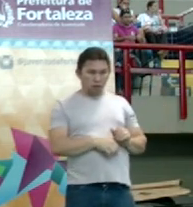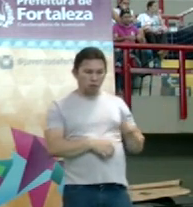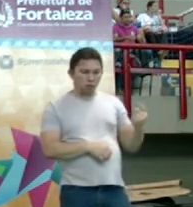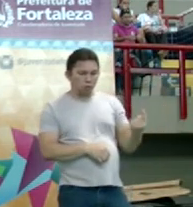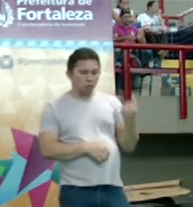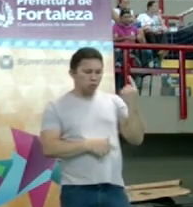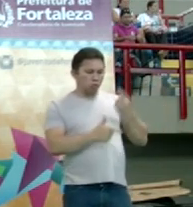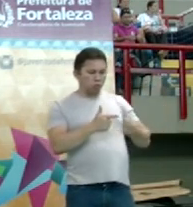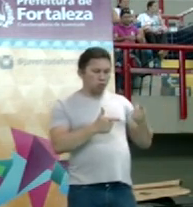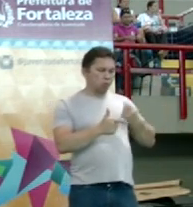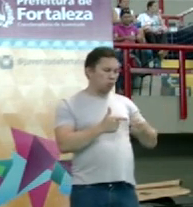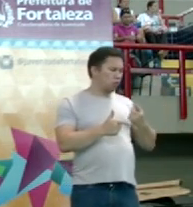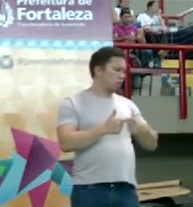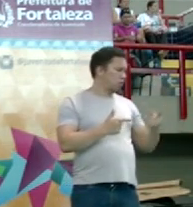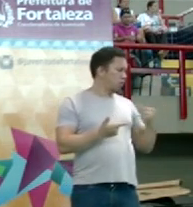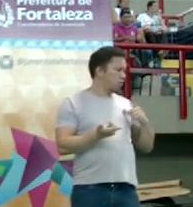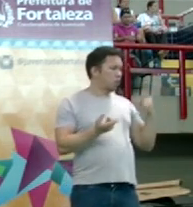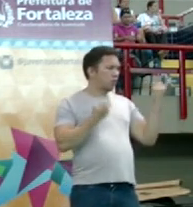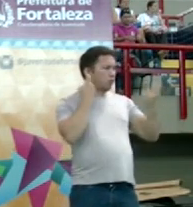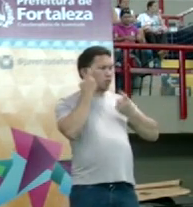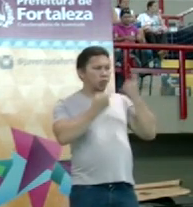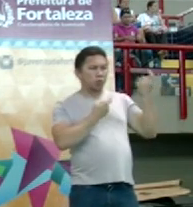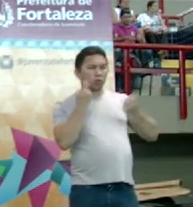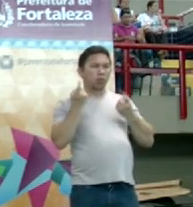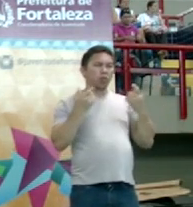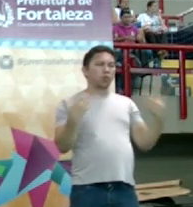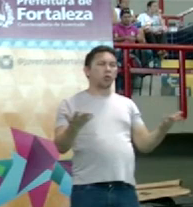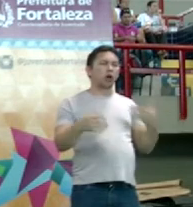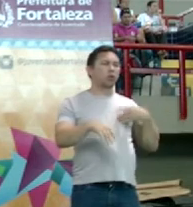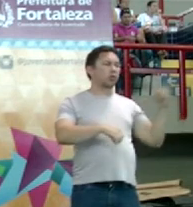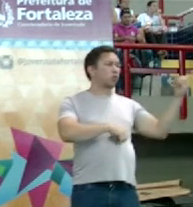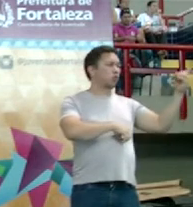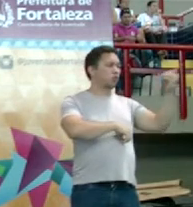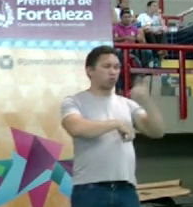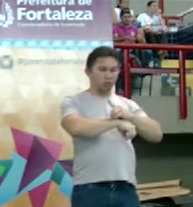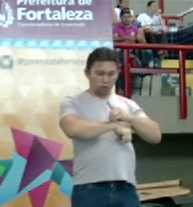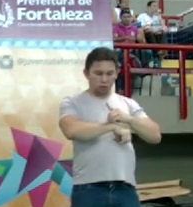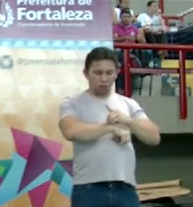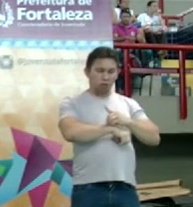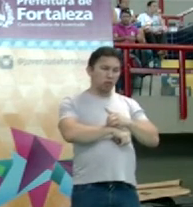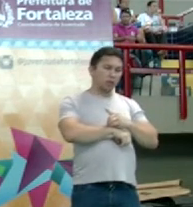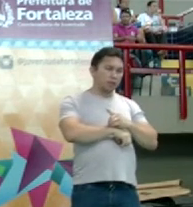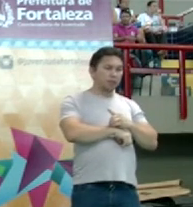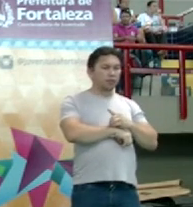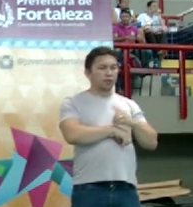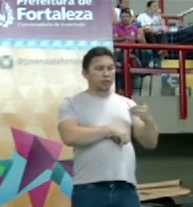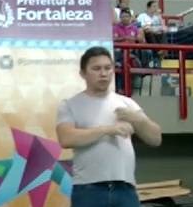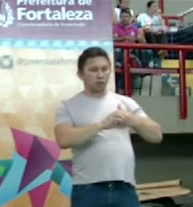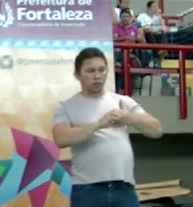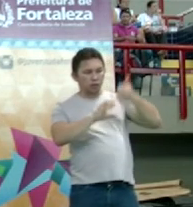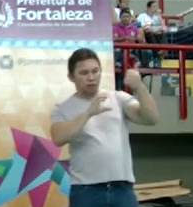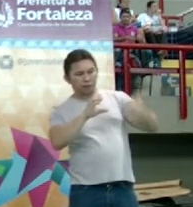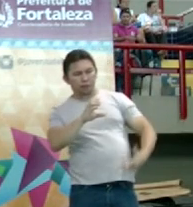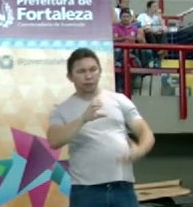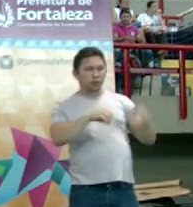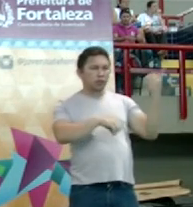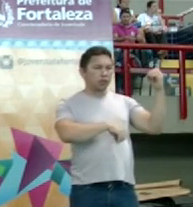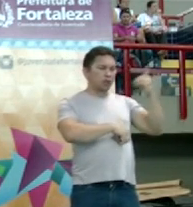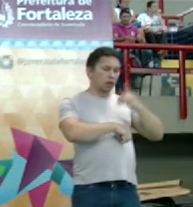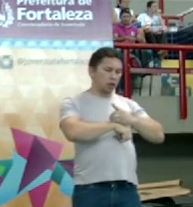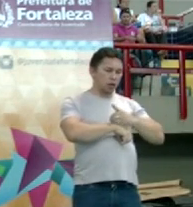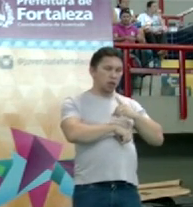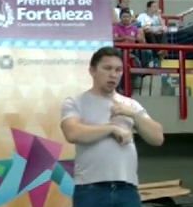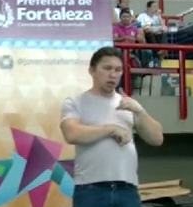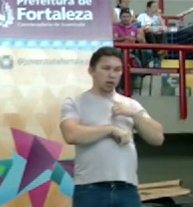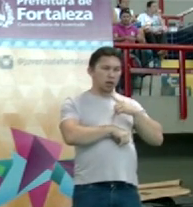dos problemas que tem levado à preocupação, se o tema fosse dengue, e você diz que uma das características da dengue é a